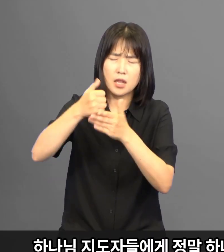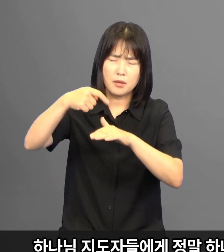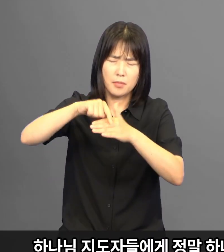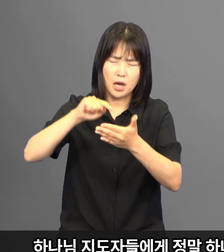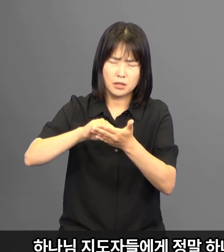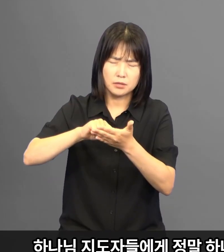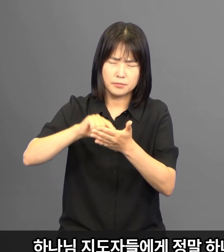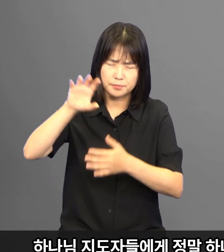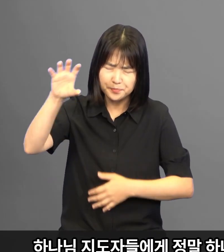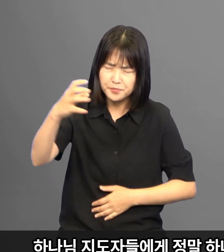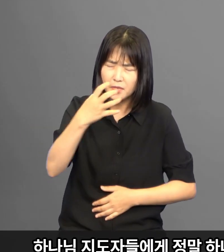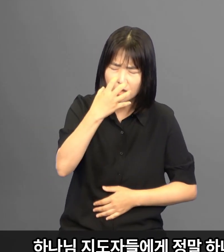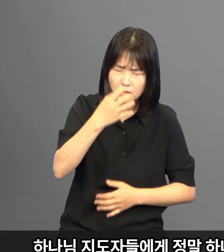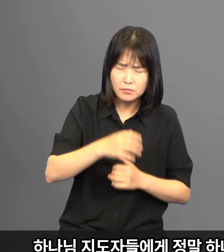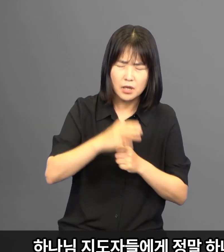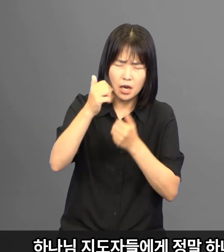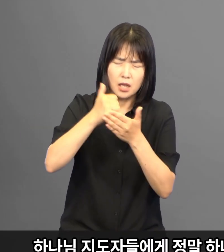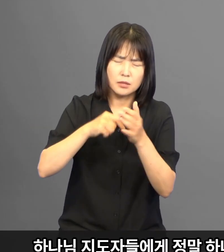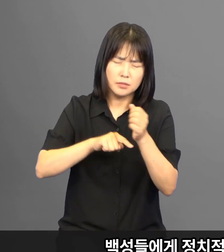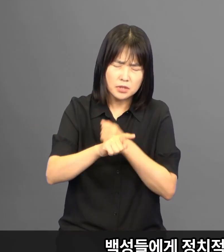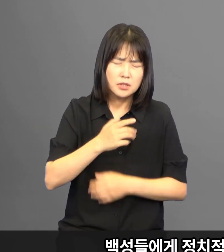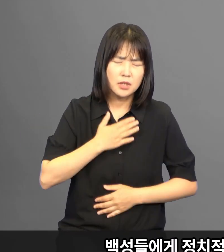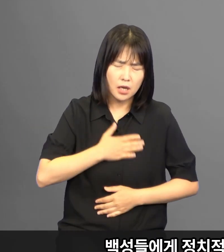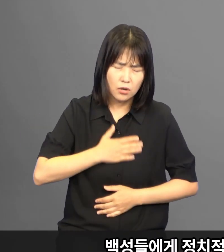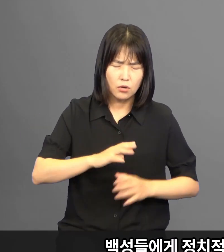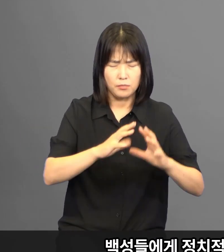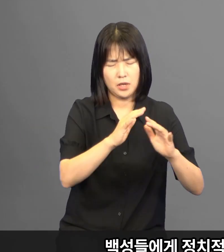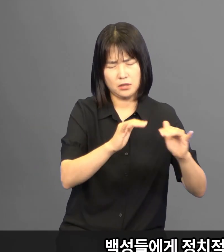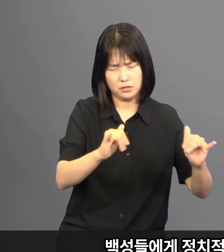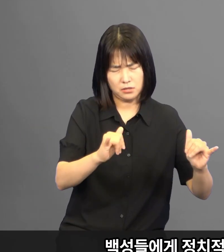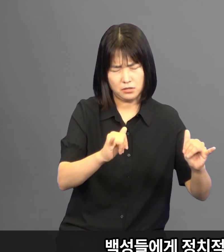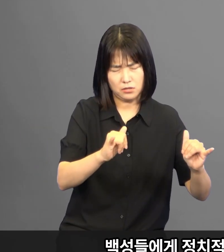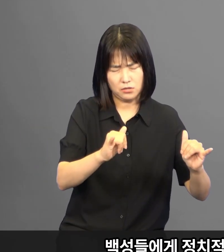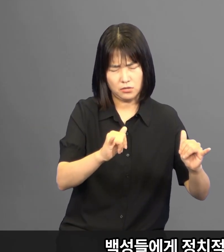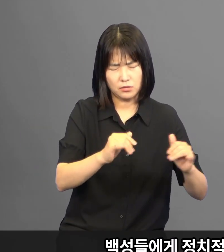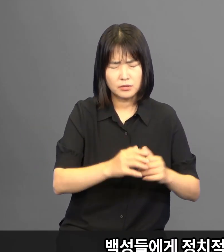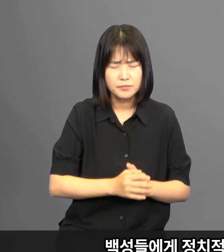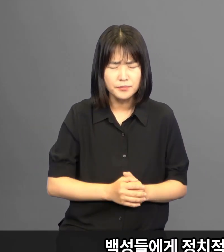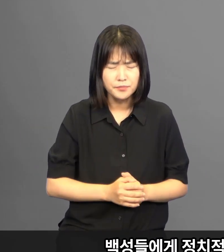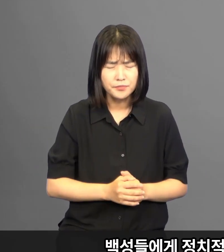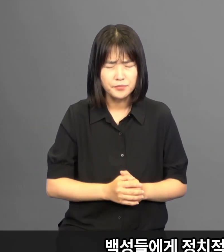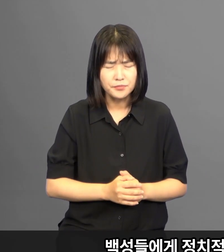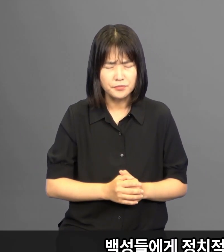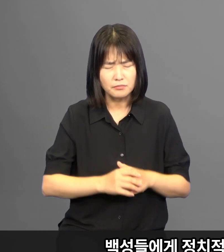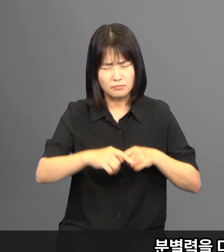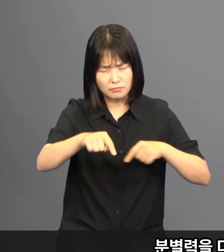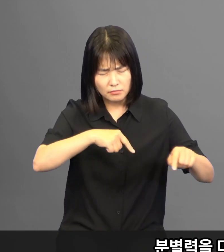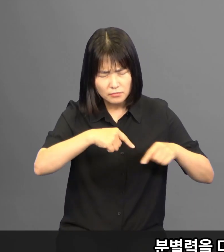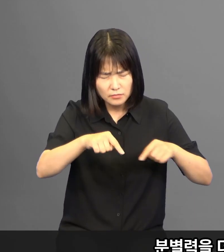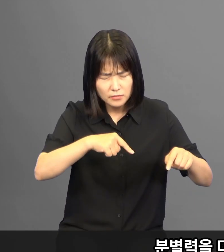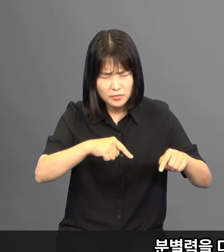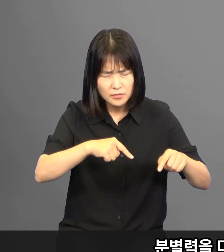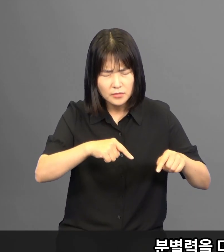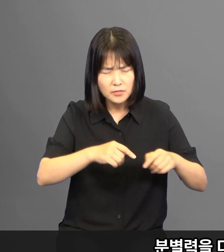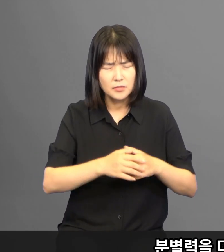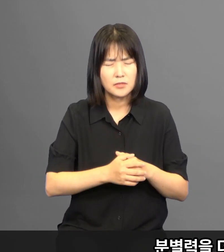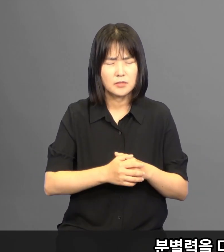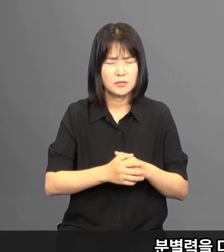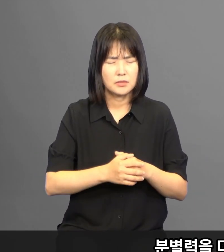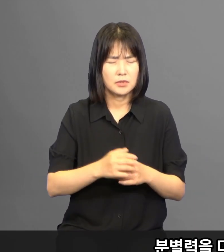닮은 하나님의 뜻을 알고 백성들에게 정치적으로 행할 수 있는 결단과 분별력을